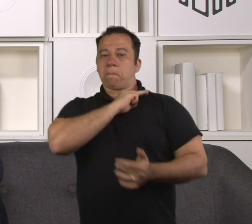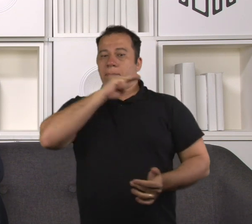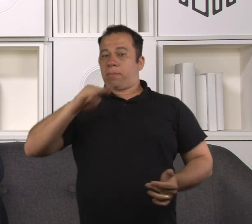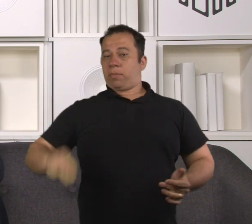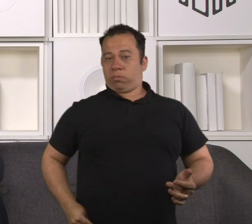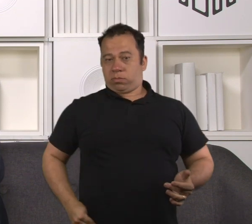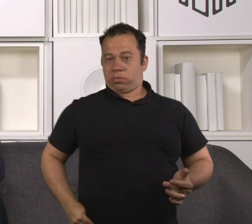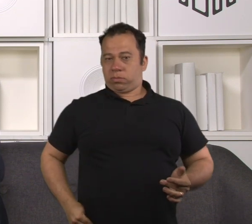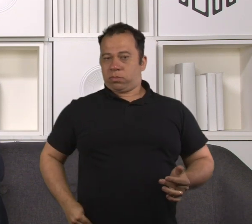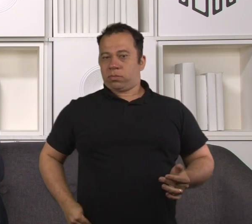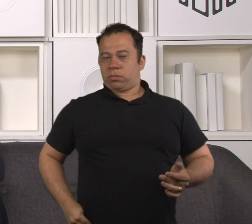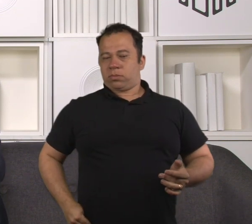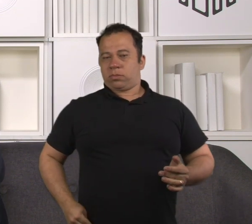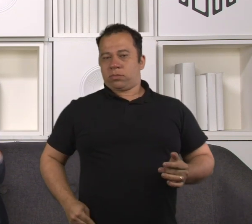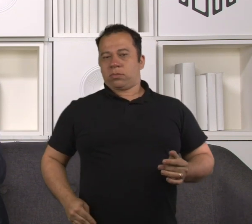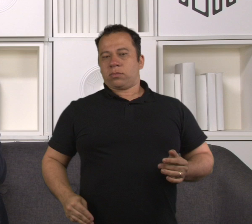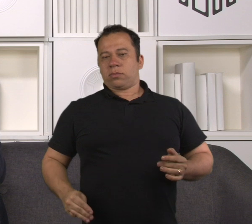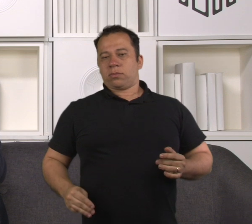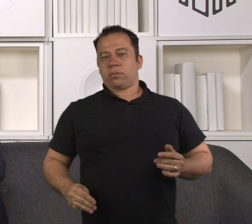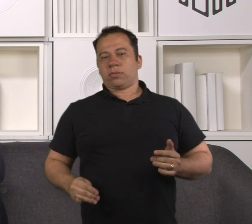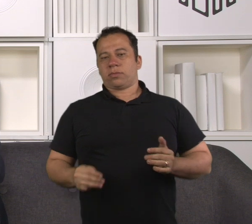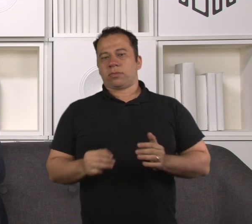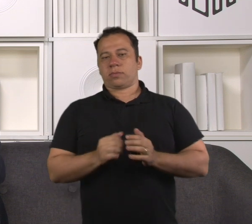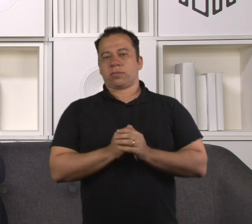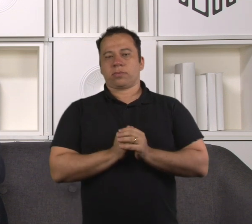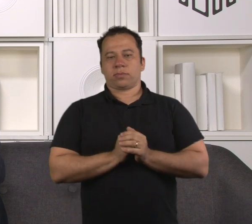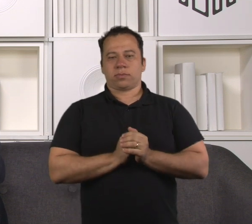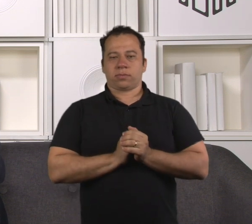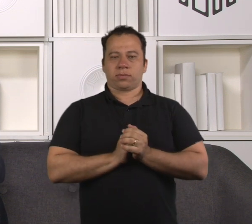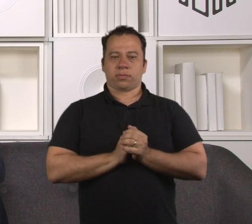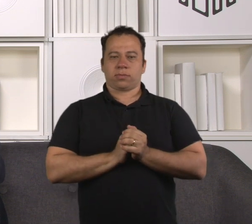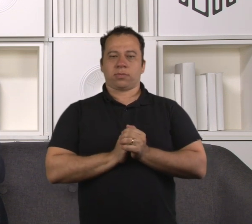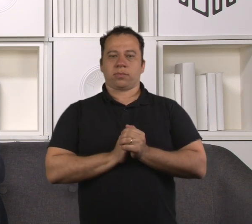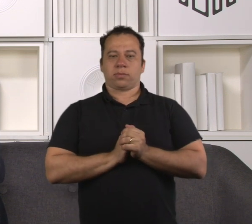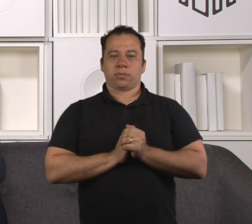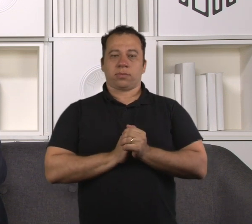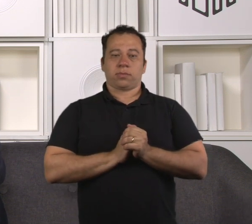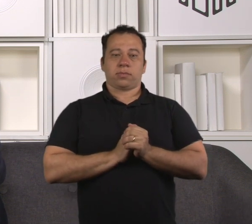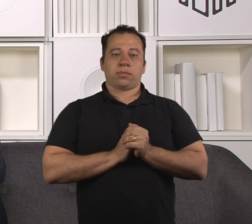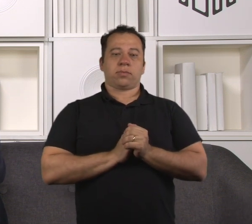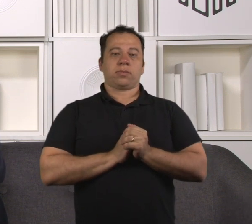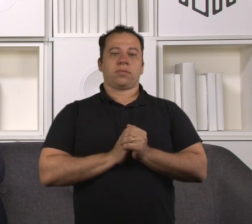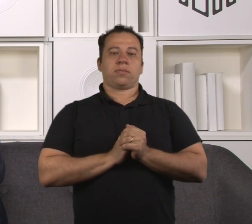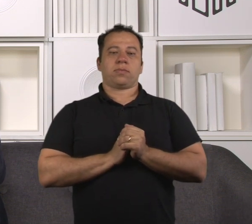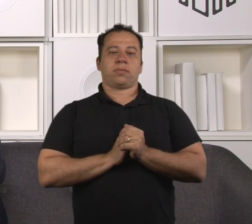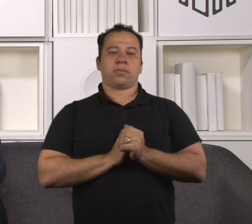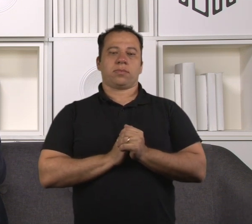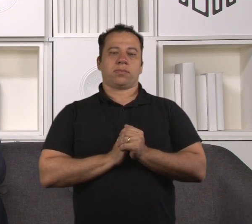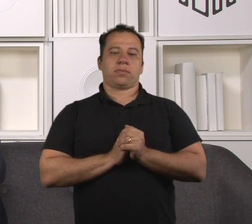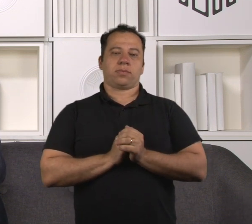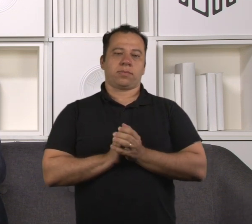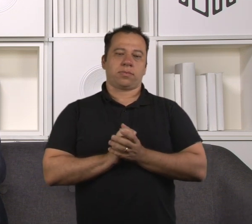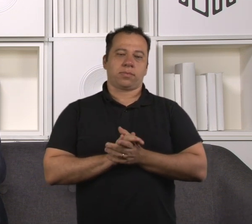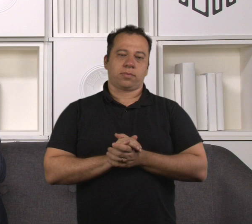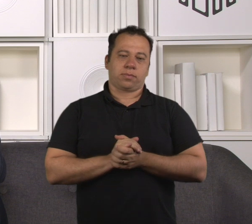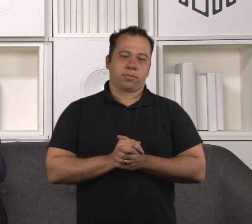isso. Deus não atua no ramo de milagres. Deus não...